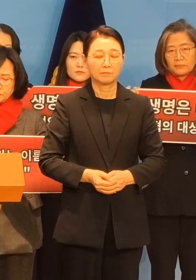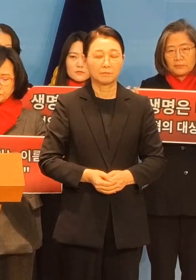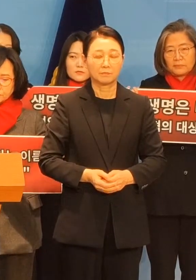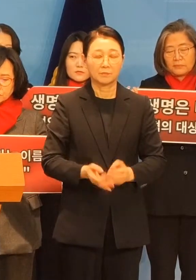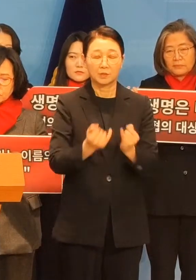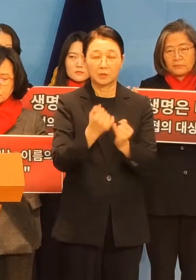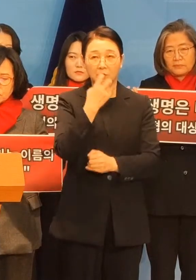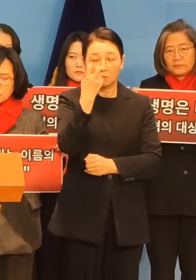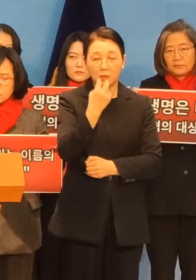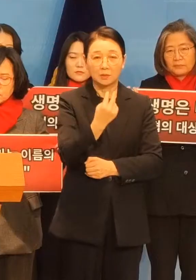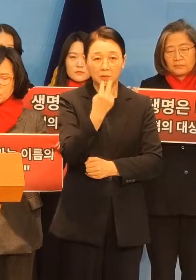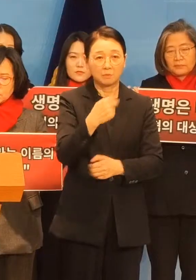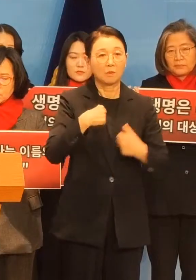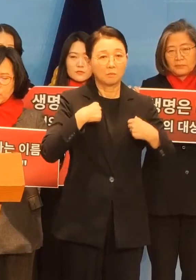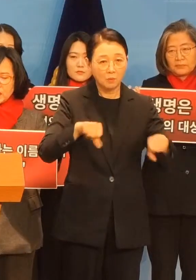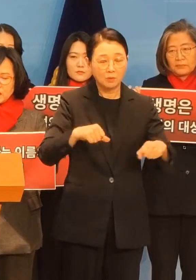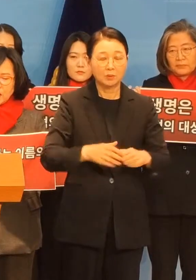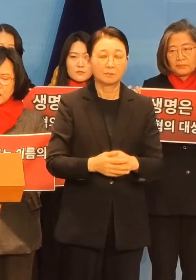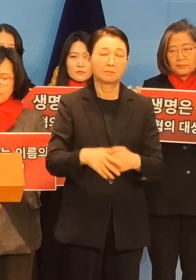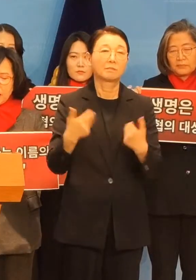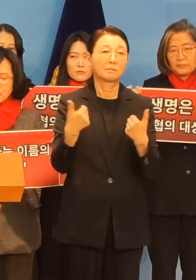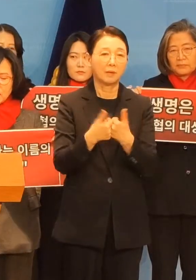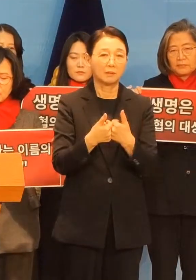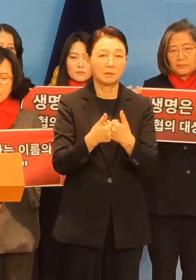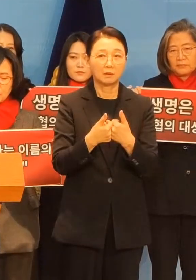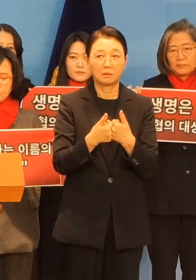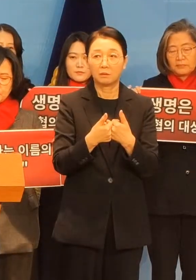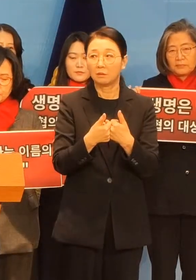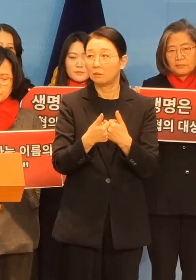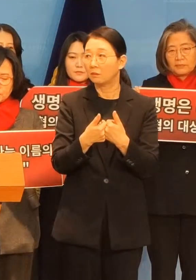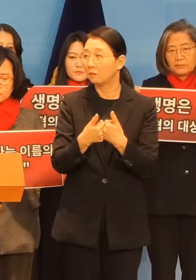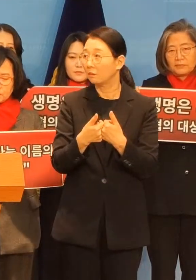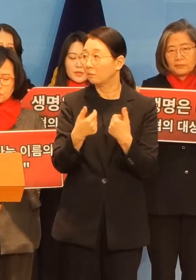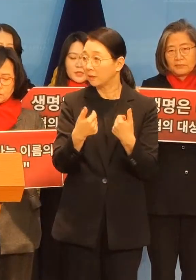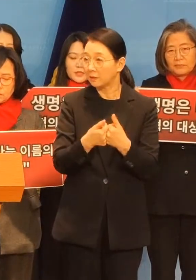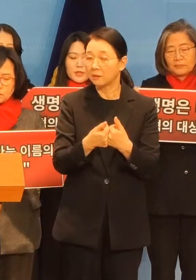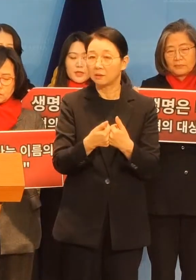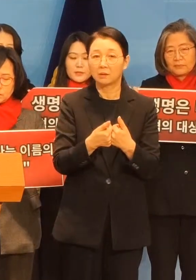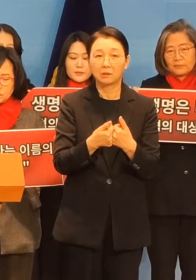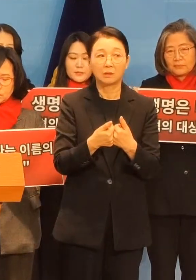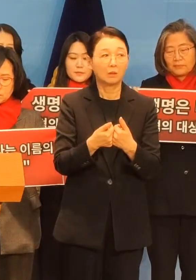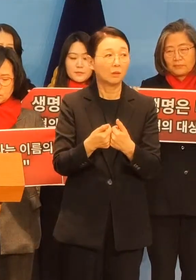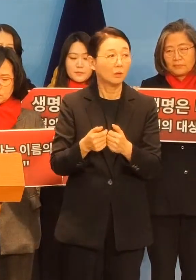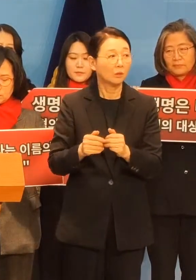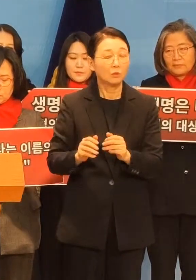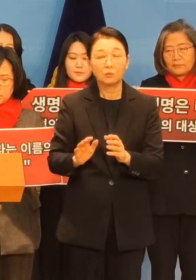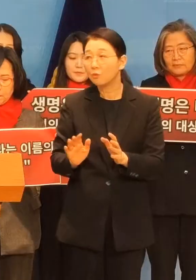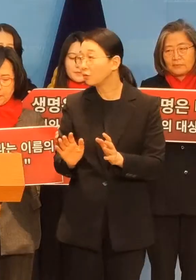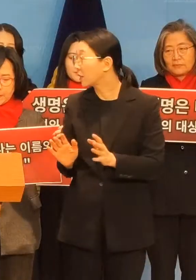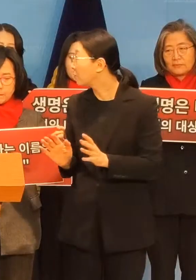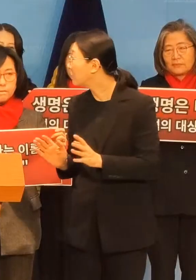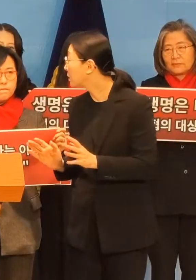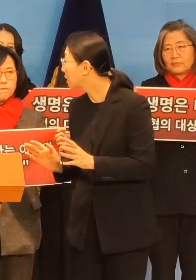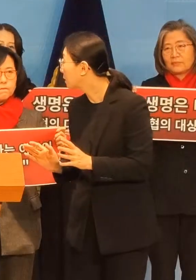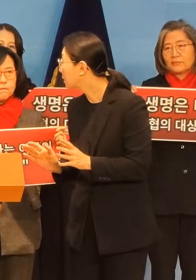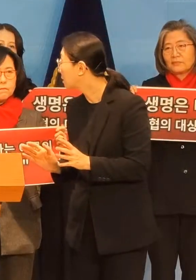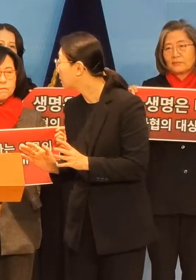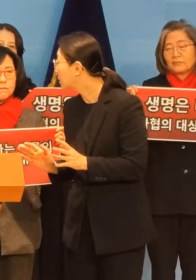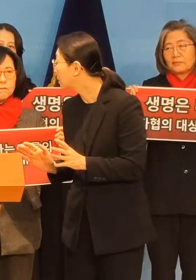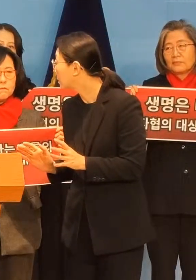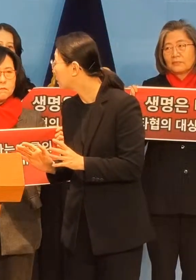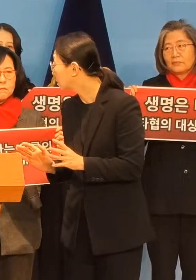여성보호라는 이름의 생명포기 반대한다. 반대한다. 반대한다. 반대한다. 반대한다.